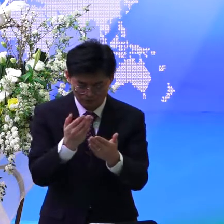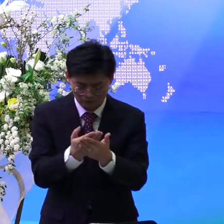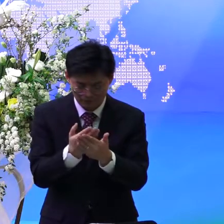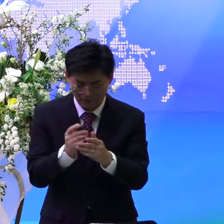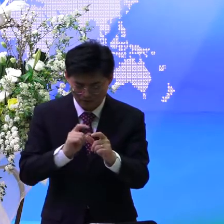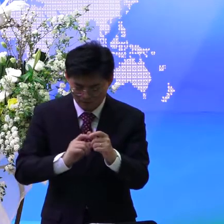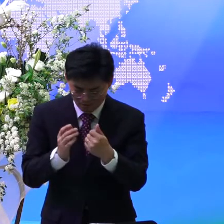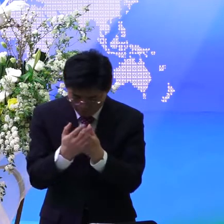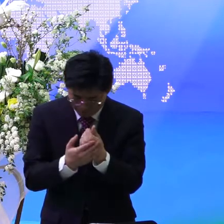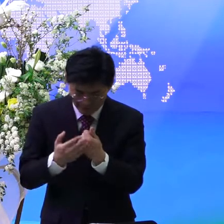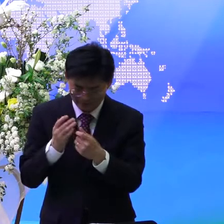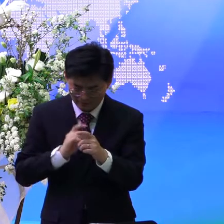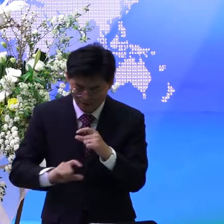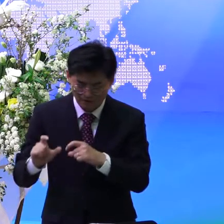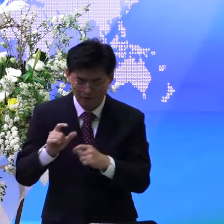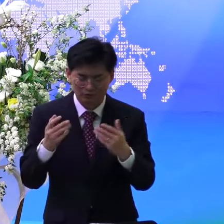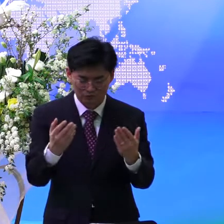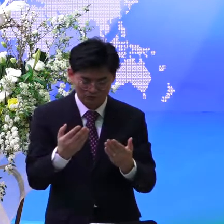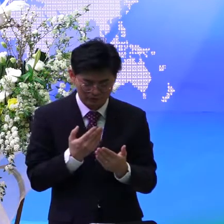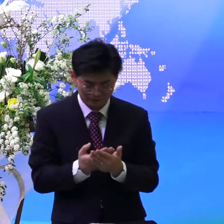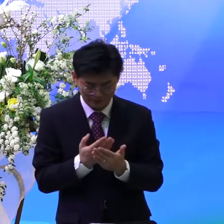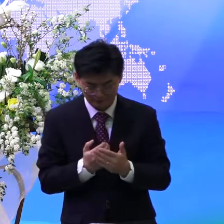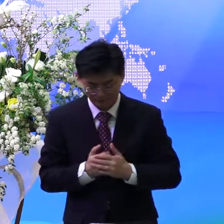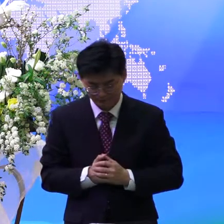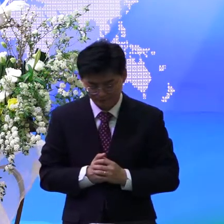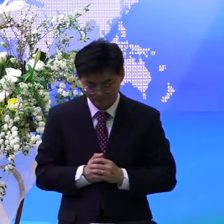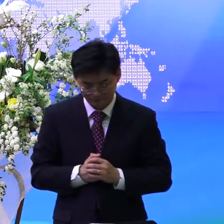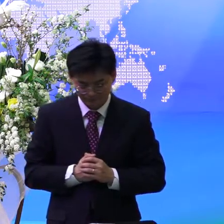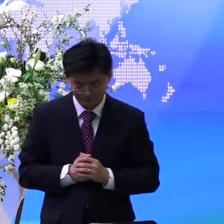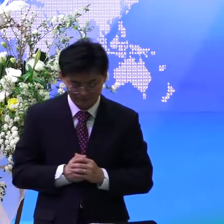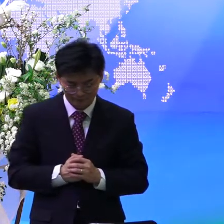임하는 삶을 살아가도록 인도하여 주시옵소서.